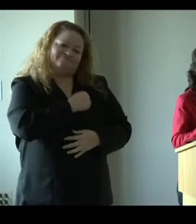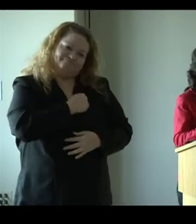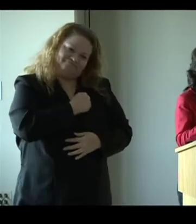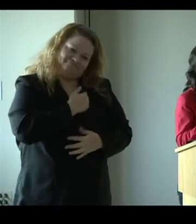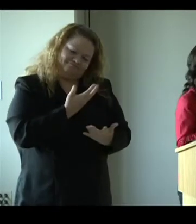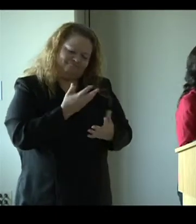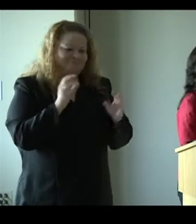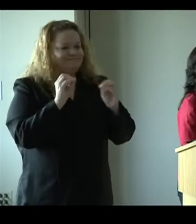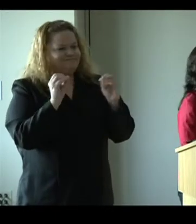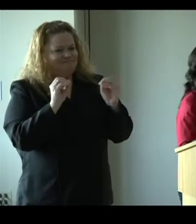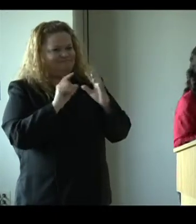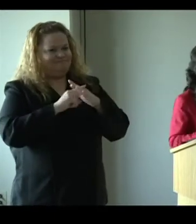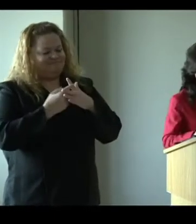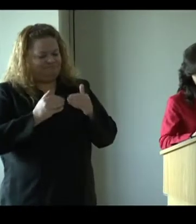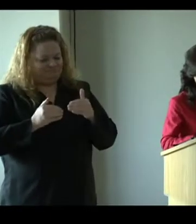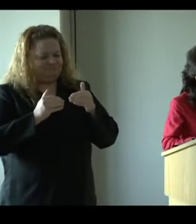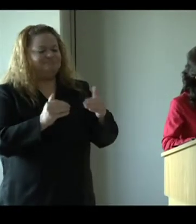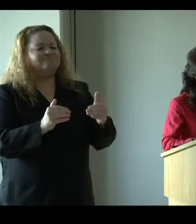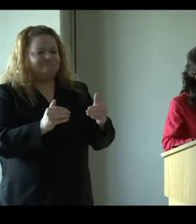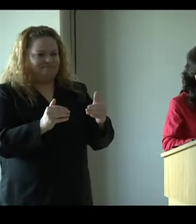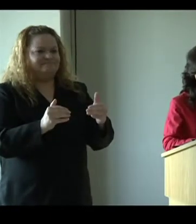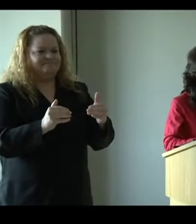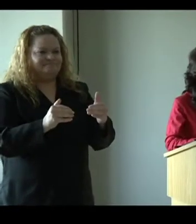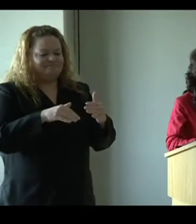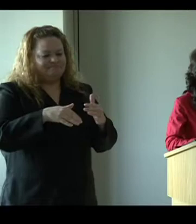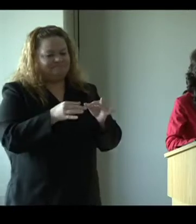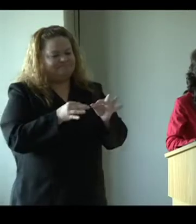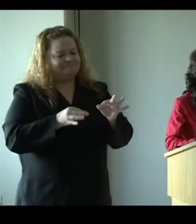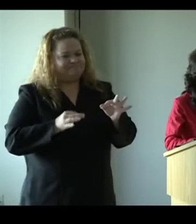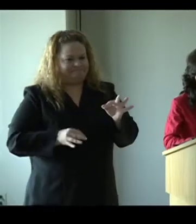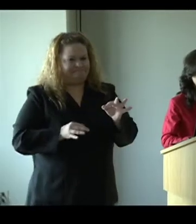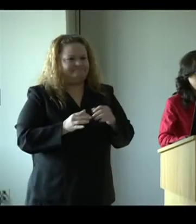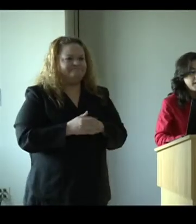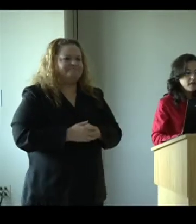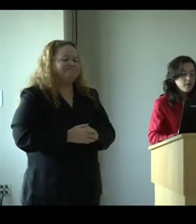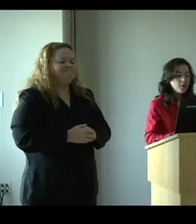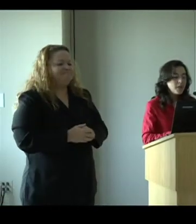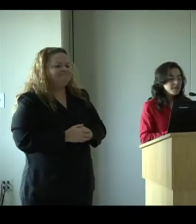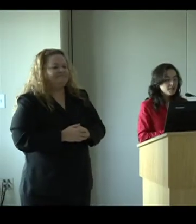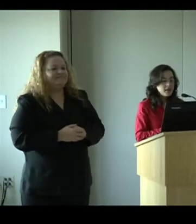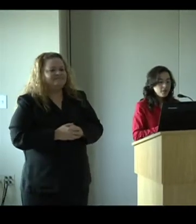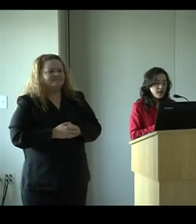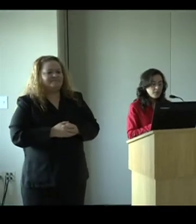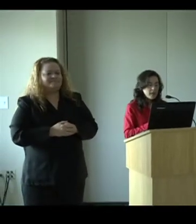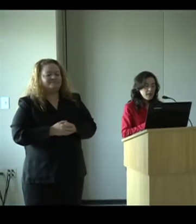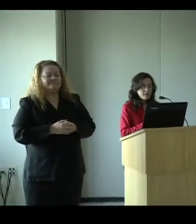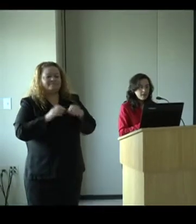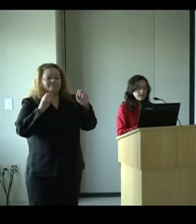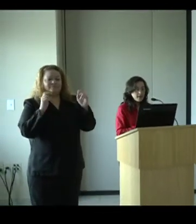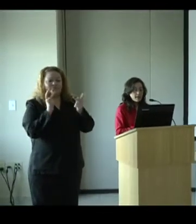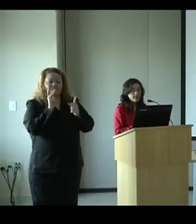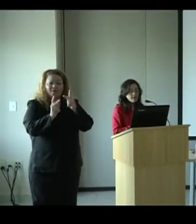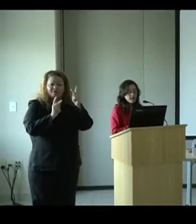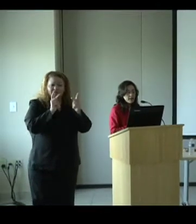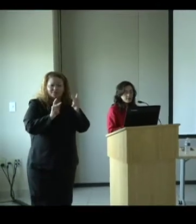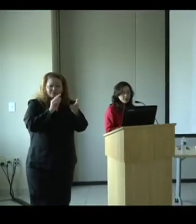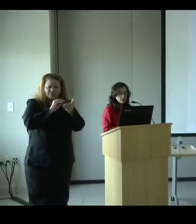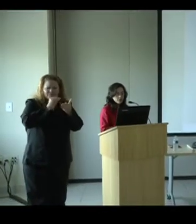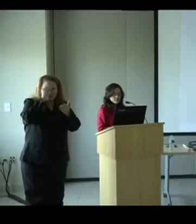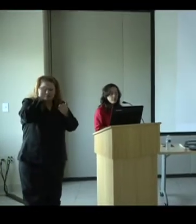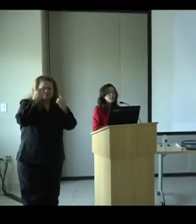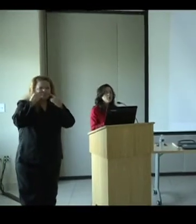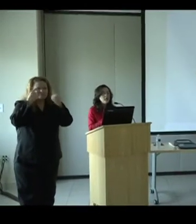eso pues nada vamos a empezar de una vez que estamos un poquito atrasados todas las personas pueden aprender y tener